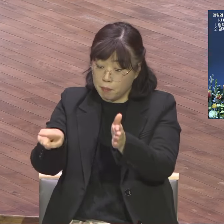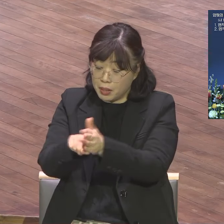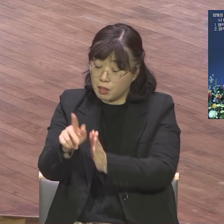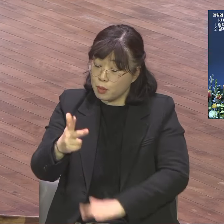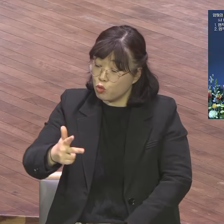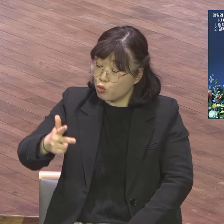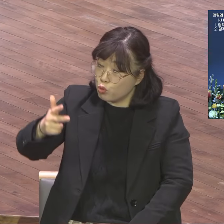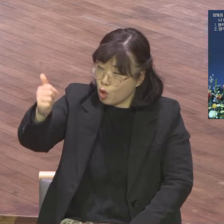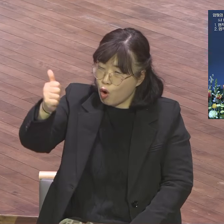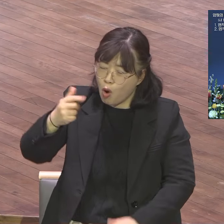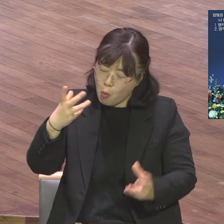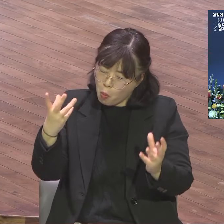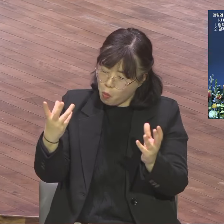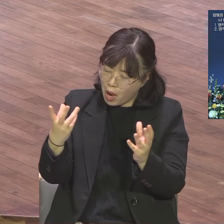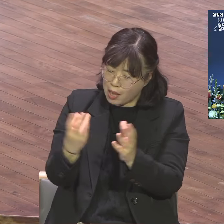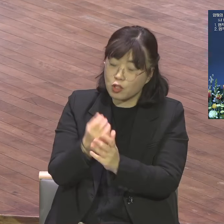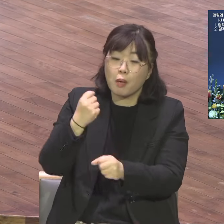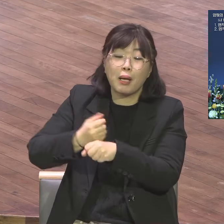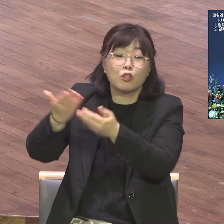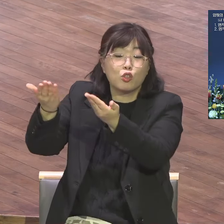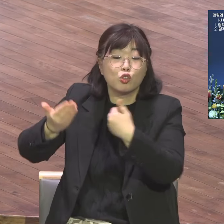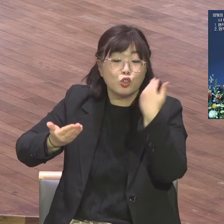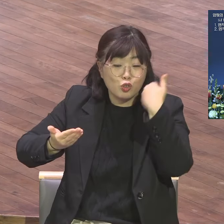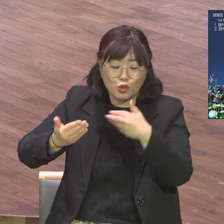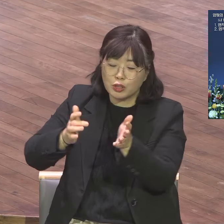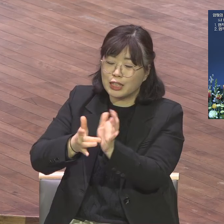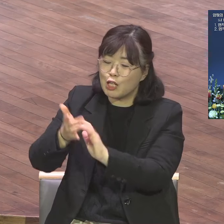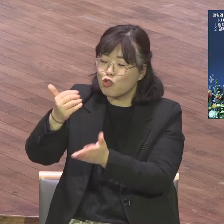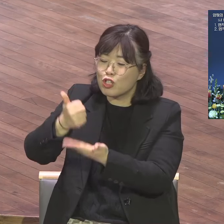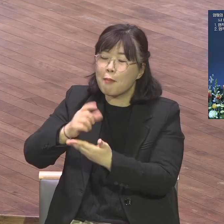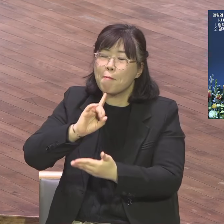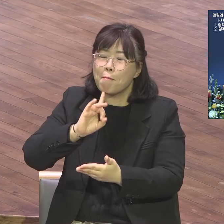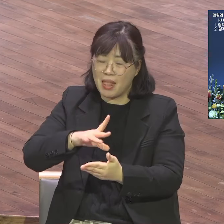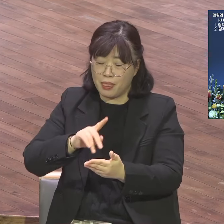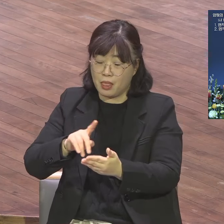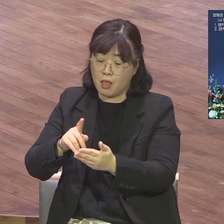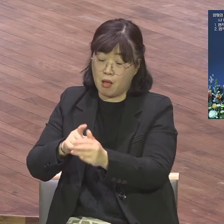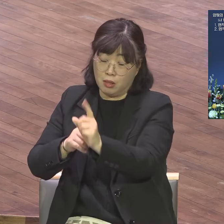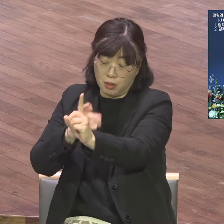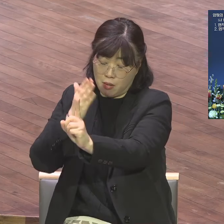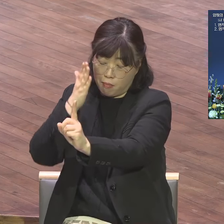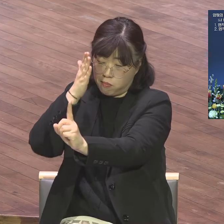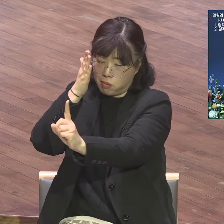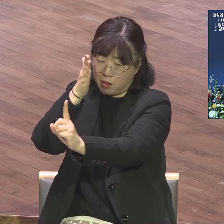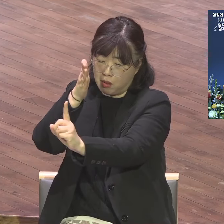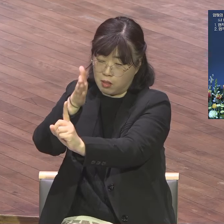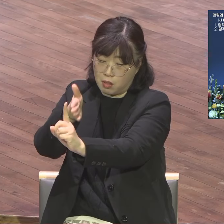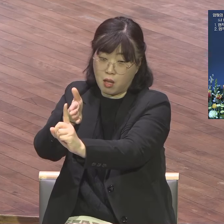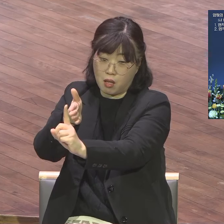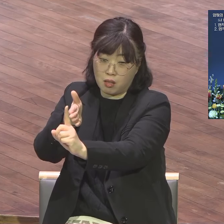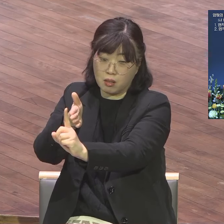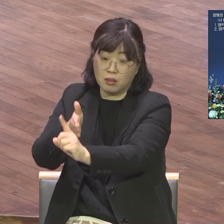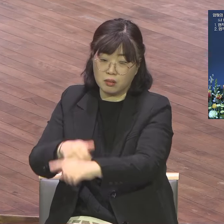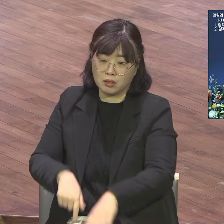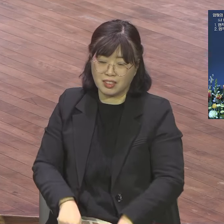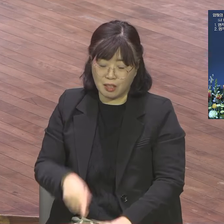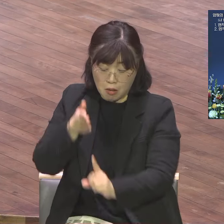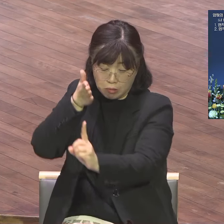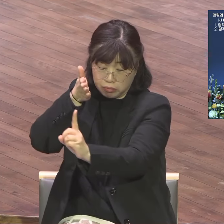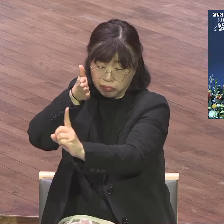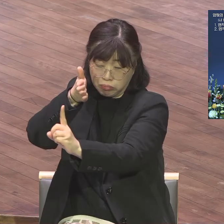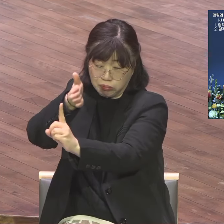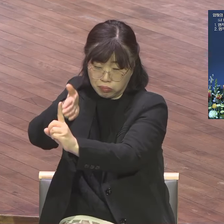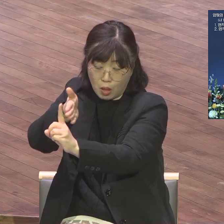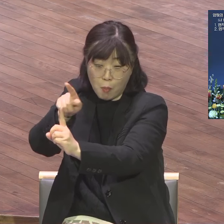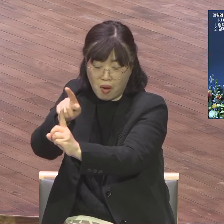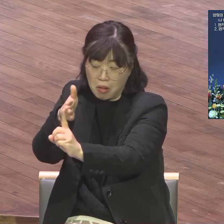하시는 예수를 바라보자. 예수만 바라보는 것입니다. 예수는 교회 나가지고 사람이 안 보여.